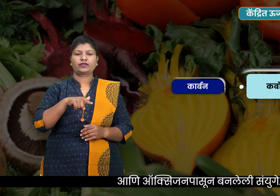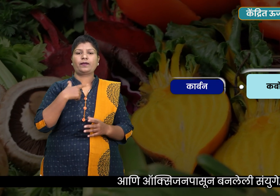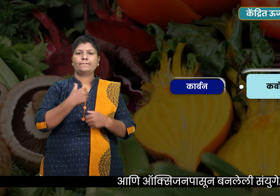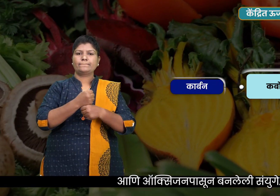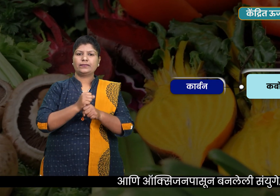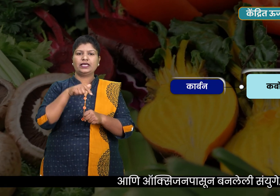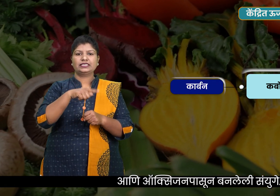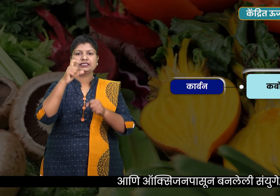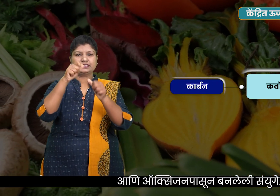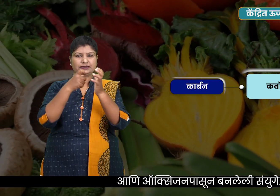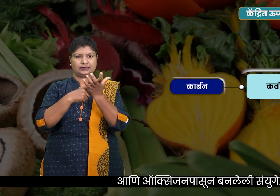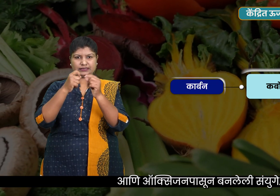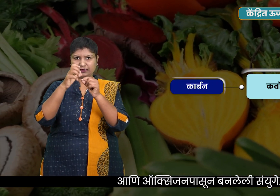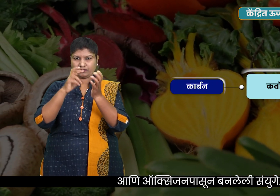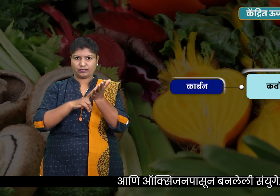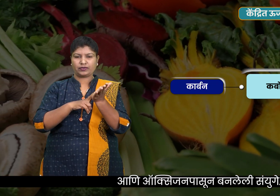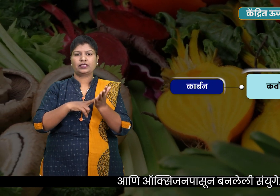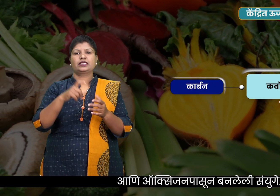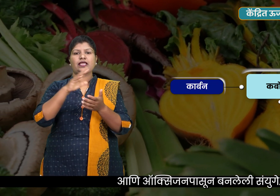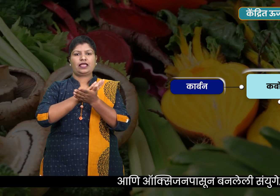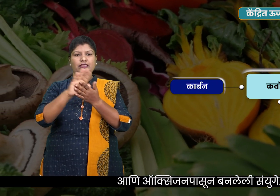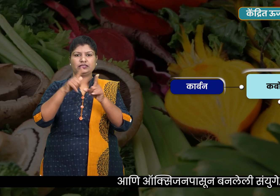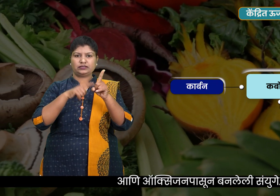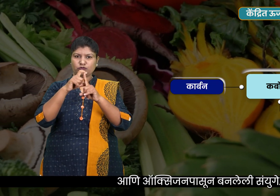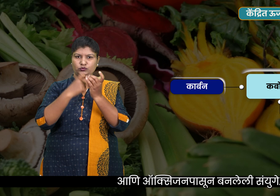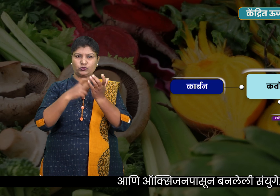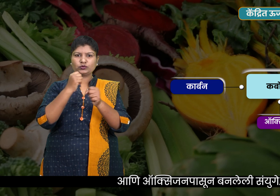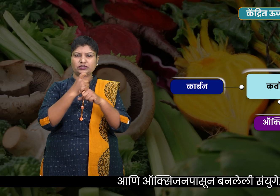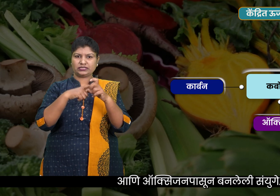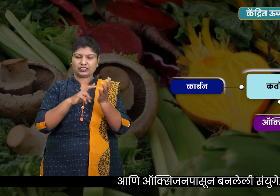आणि ऑक्सिजन पासून बनवलेली संयुगे.